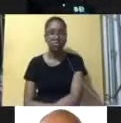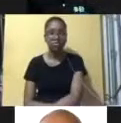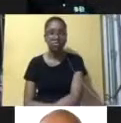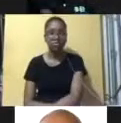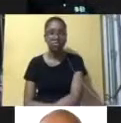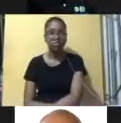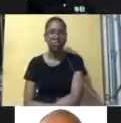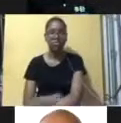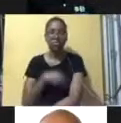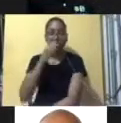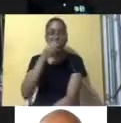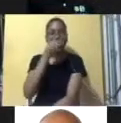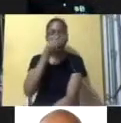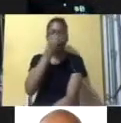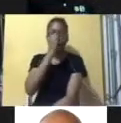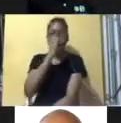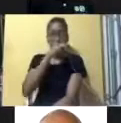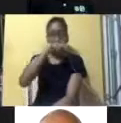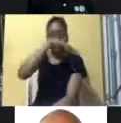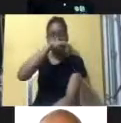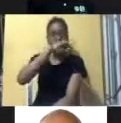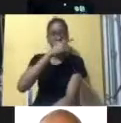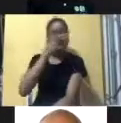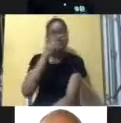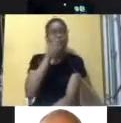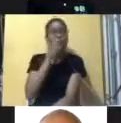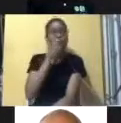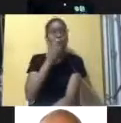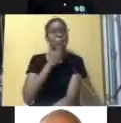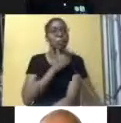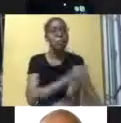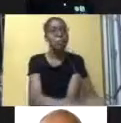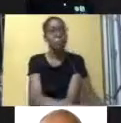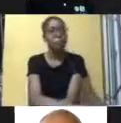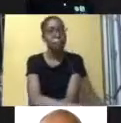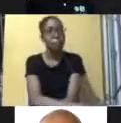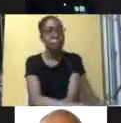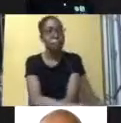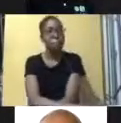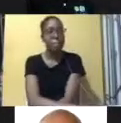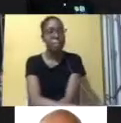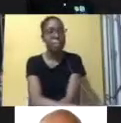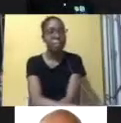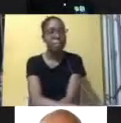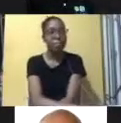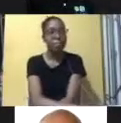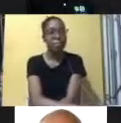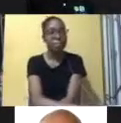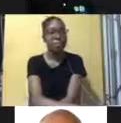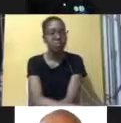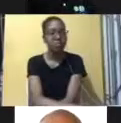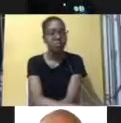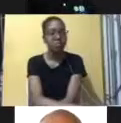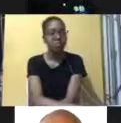entonces no van a tener ninguna comunicación. Si yo necesito expresarme de muchas cosas y, por ejemplo,